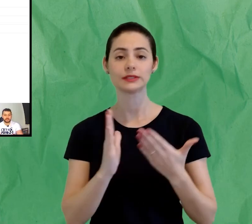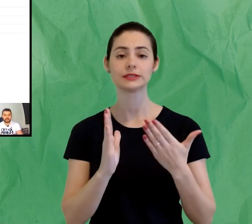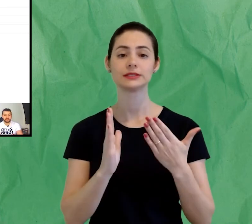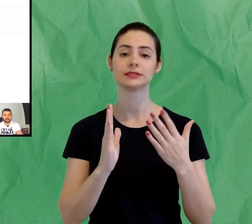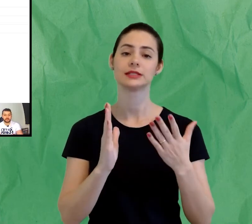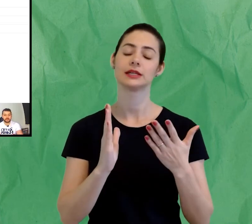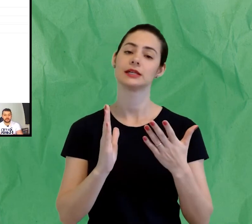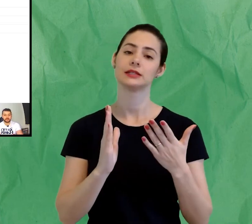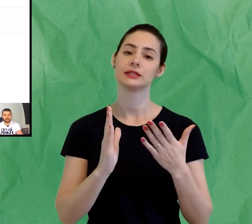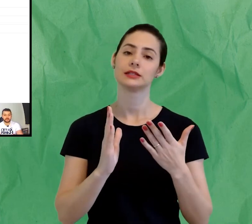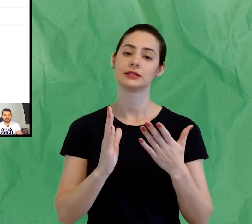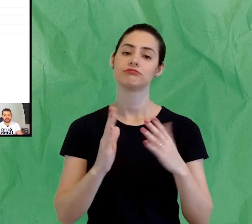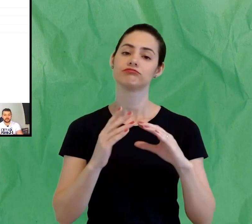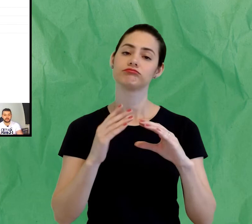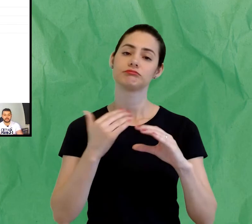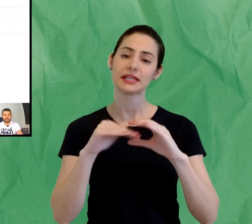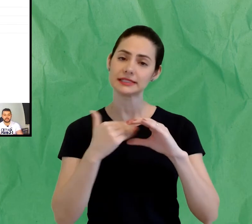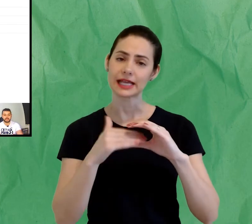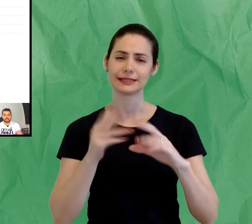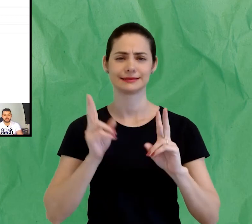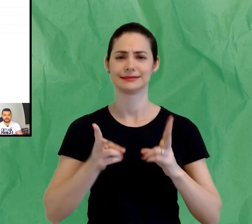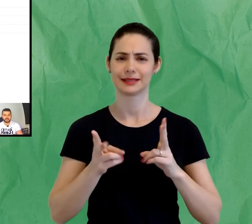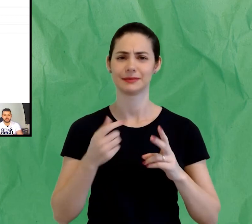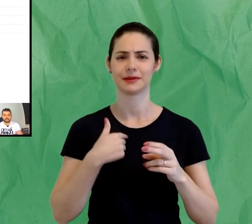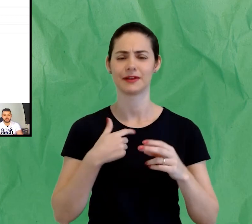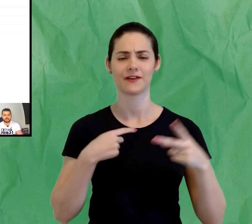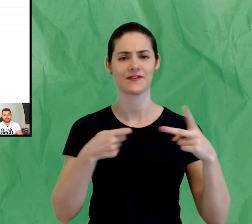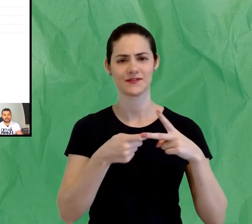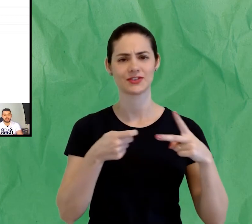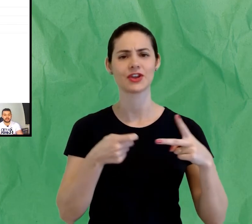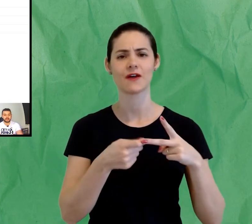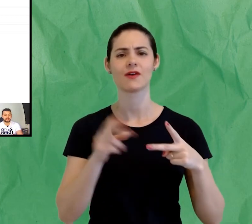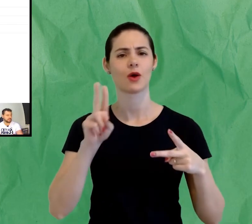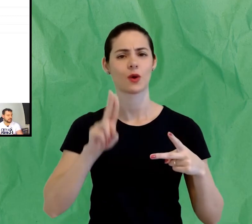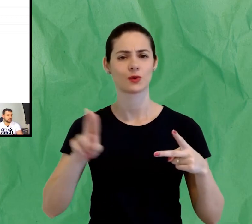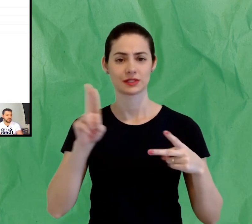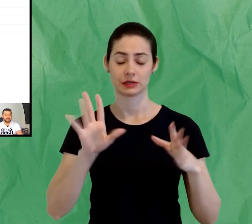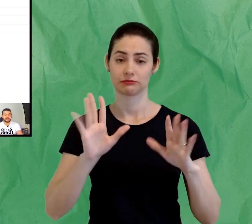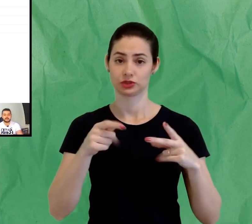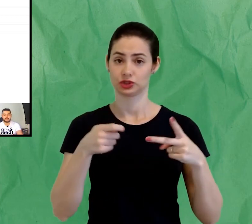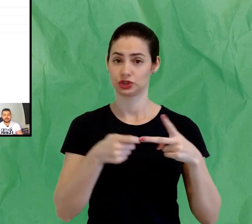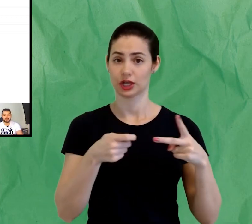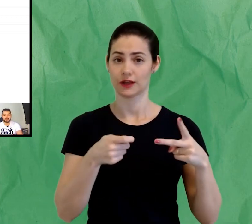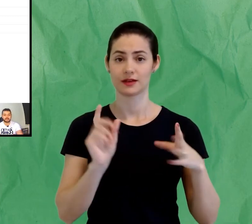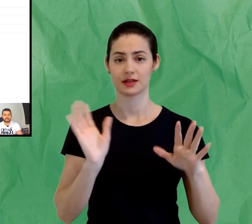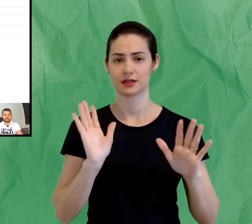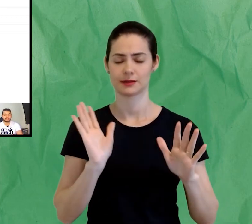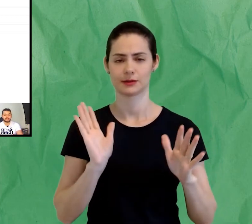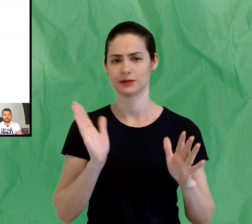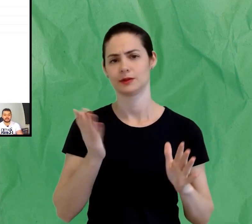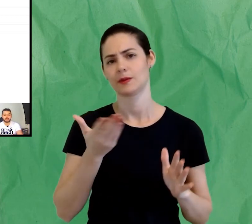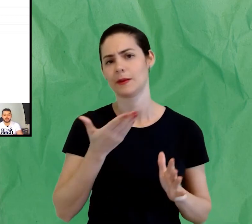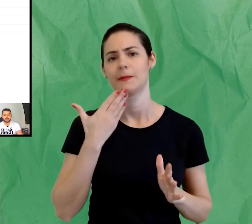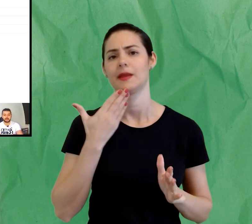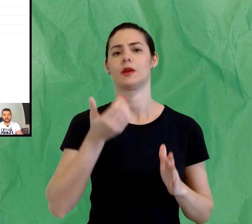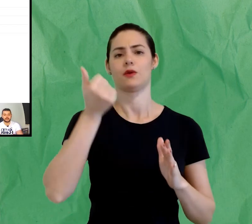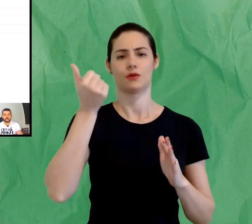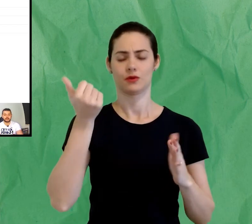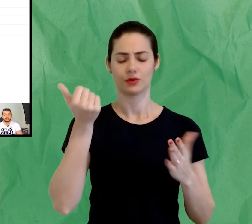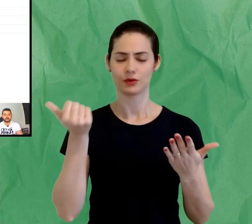alguns retornos que são muito comuns quando a gente está lidando com JavaScript. Lembrando que o JavaScript não é a melhor linguagem que a gente tem para lidar